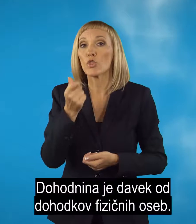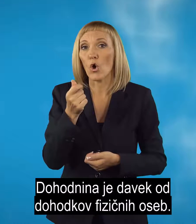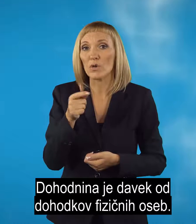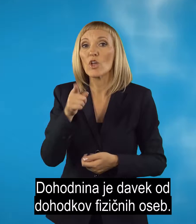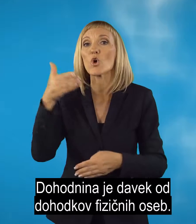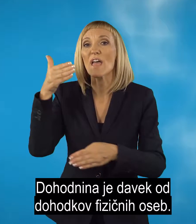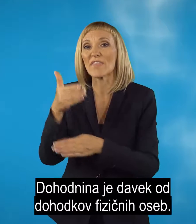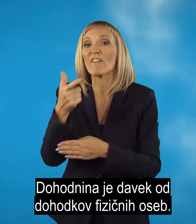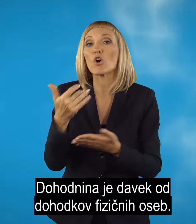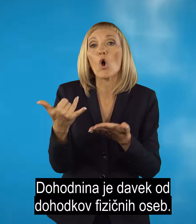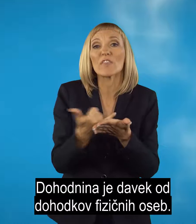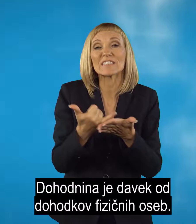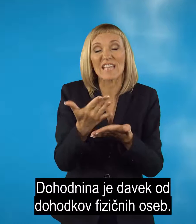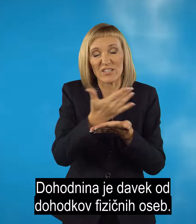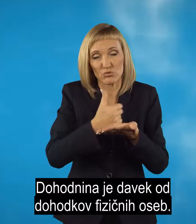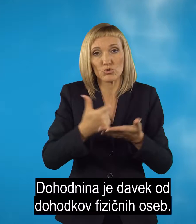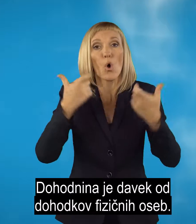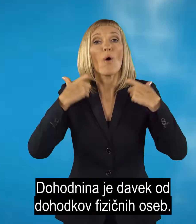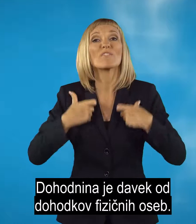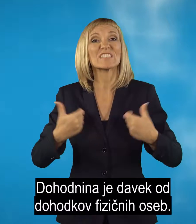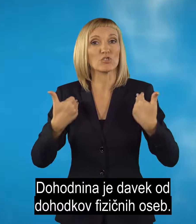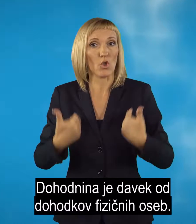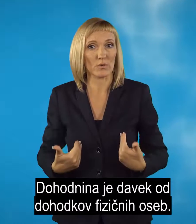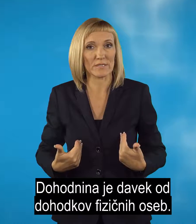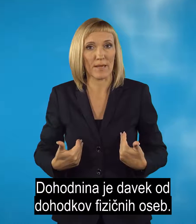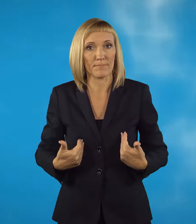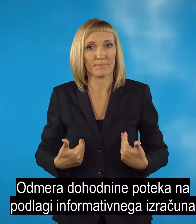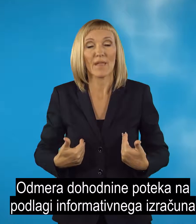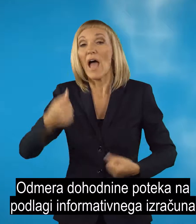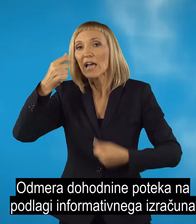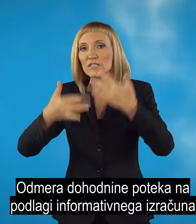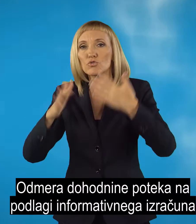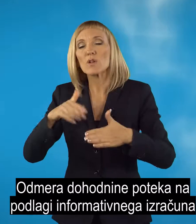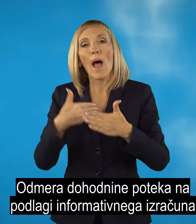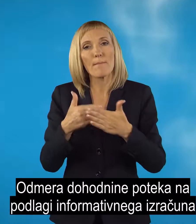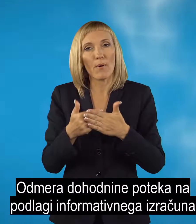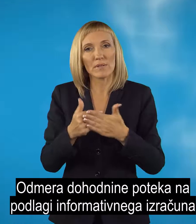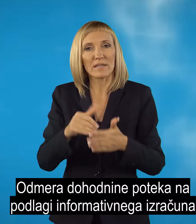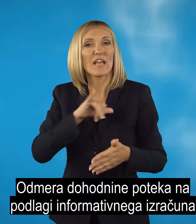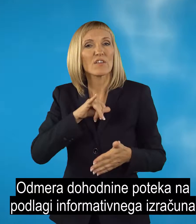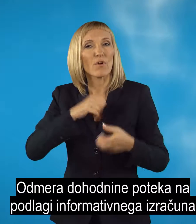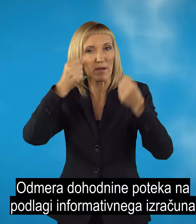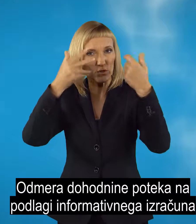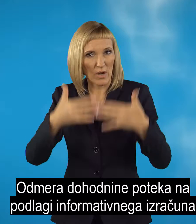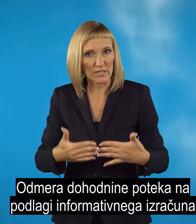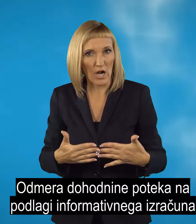Dohodnina je davek od dohodkov fizičnih oseb. Odmera dohodnine poteka na podlagi informativnega izračuna